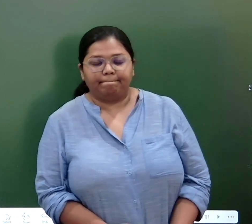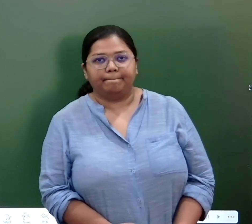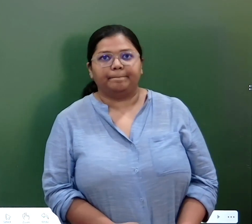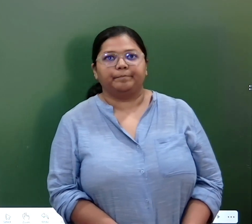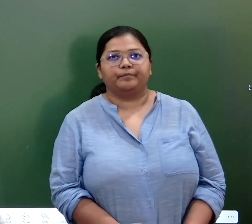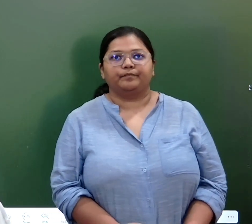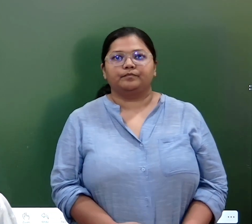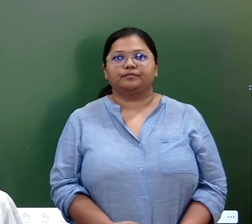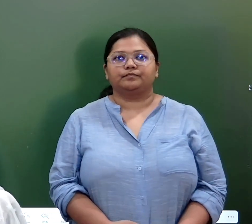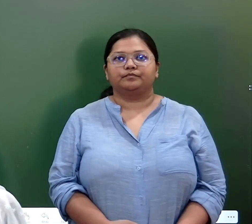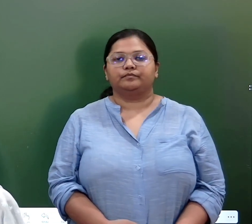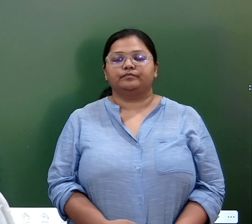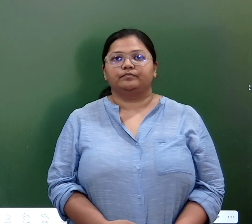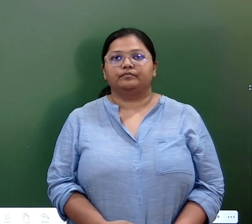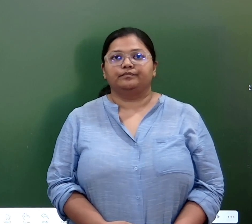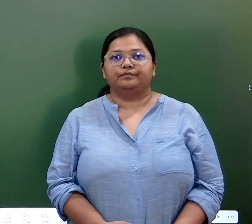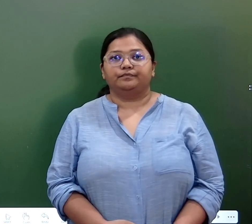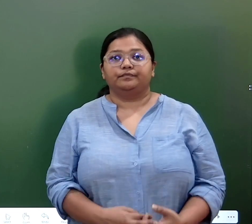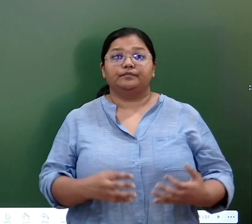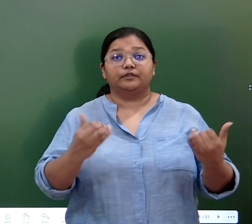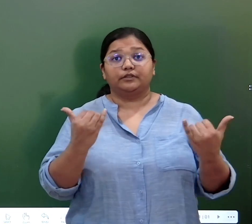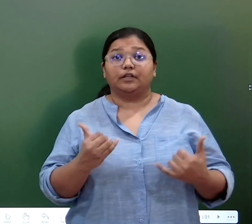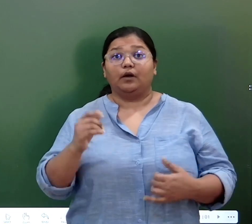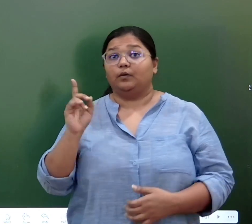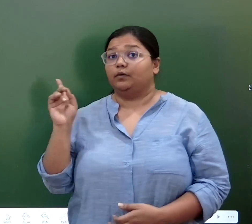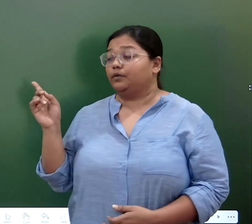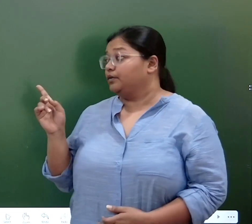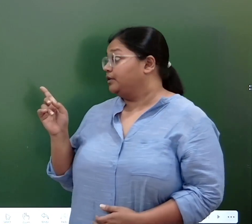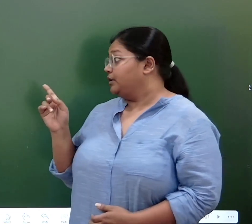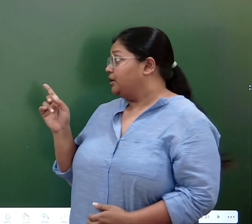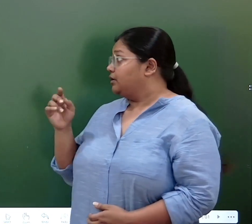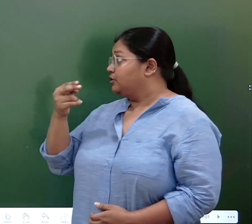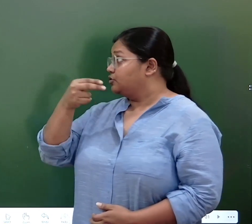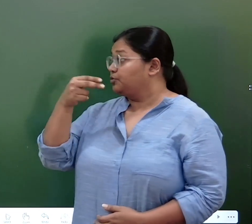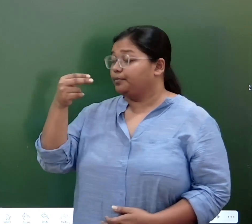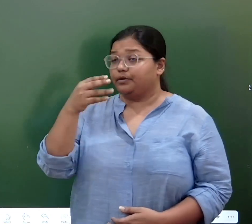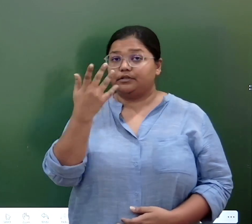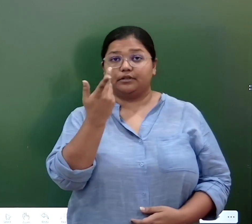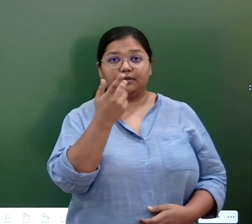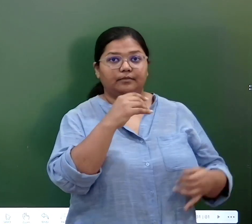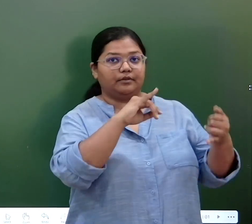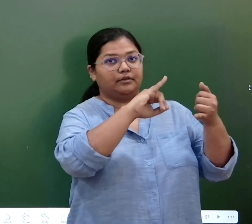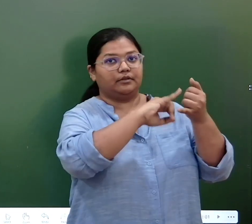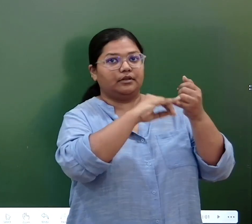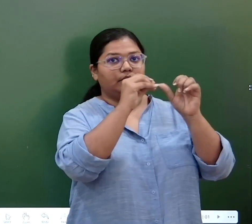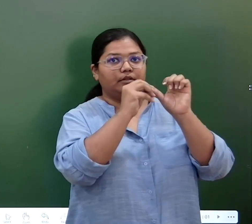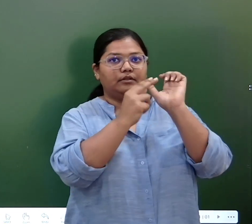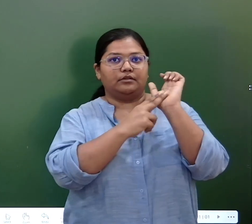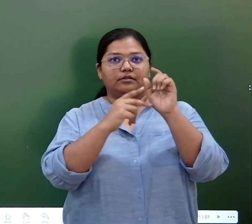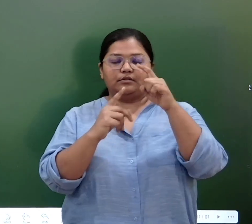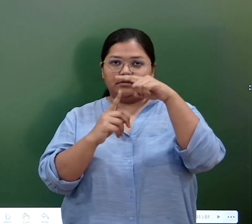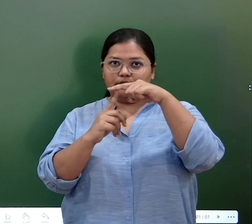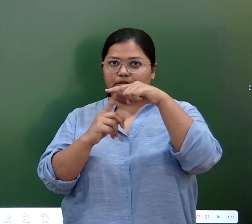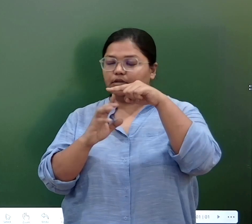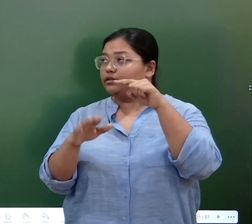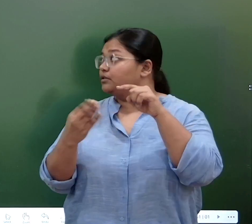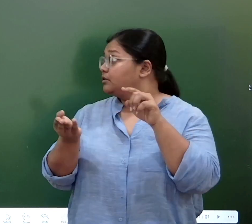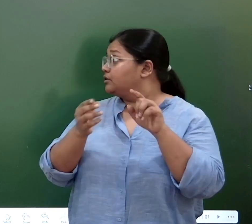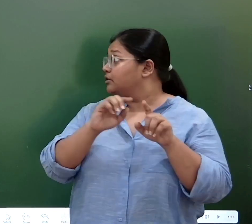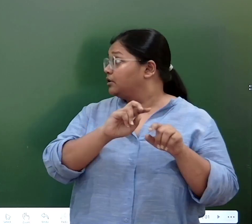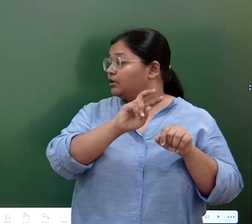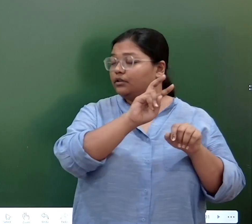गीतिका धर्म की रचना की है जो कि भगवद गीता पर टीका है, ठीक है।